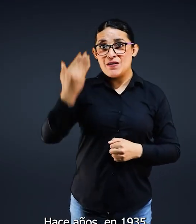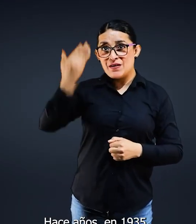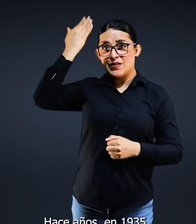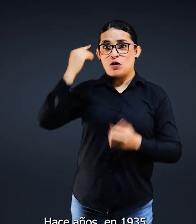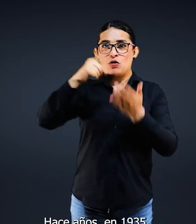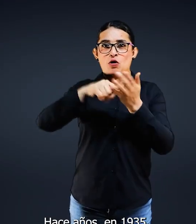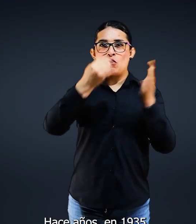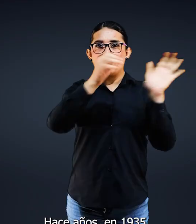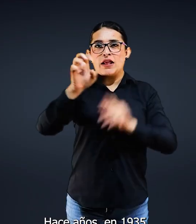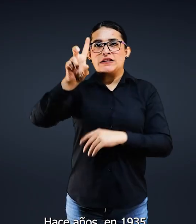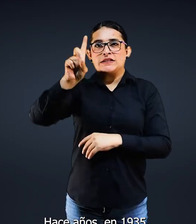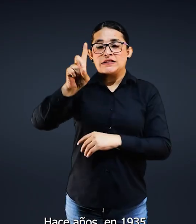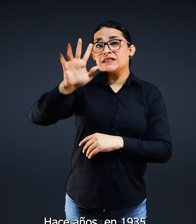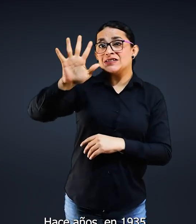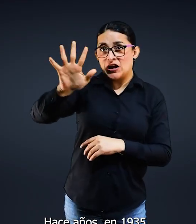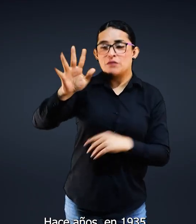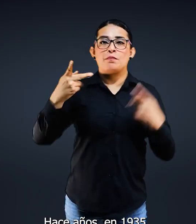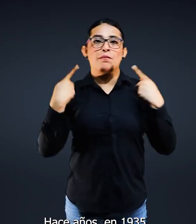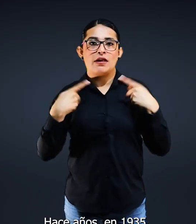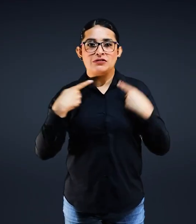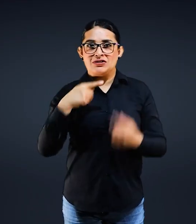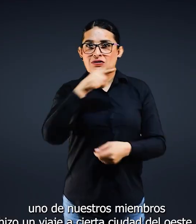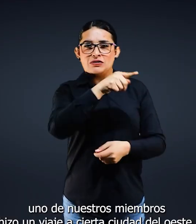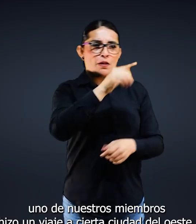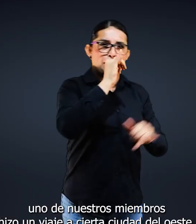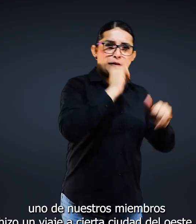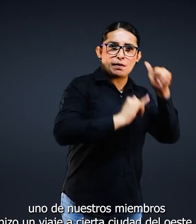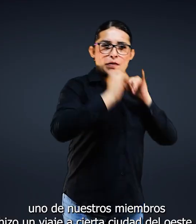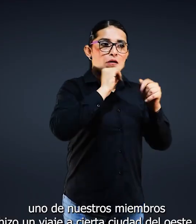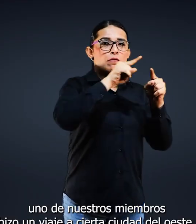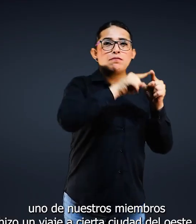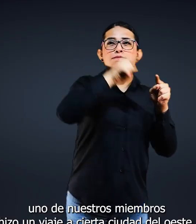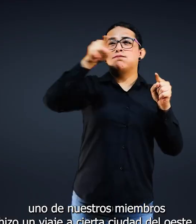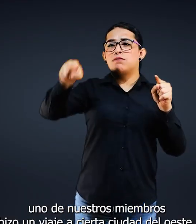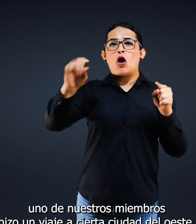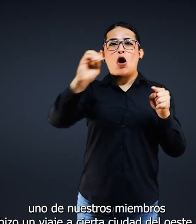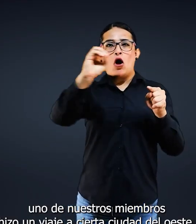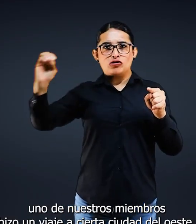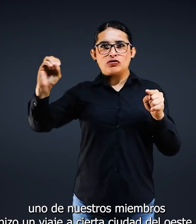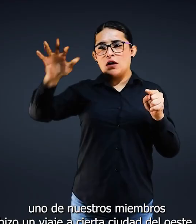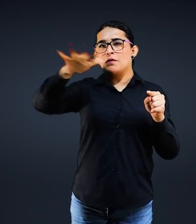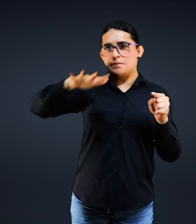Hace años, en 1935, uno de nuestros miembros hizo un viaje a cierta ciudad del oeste.